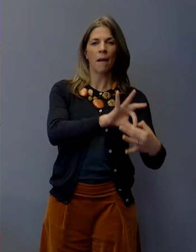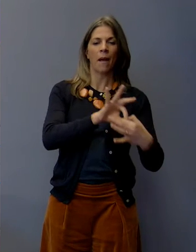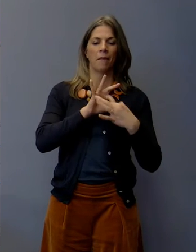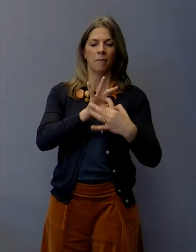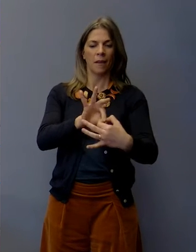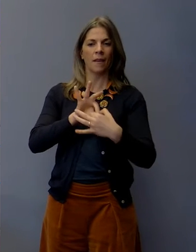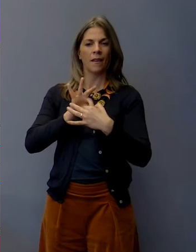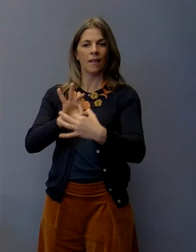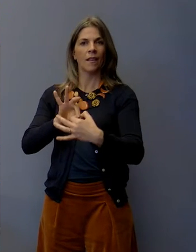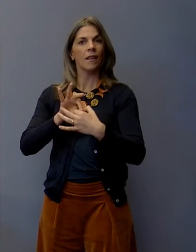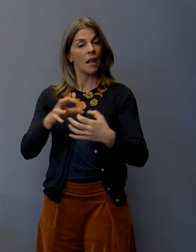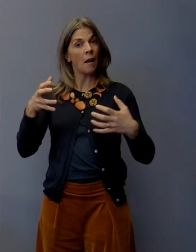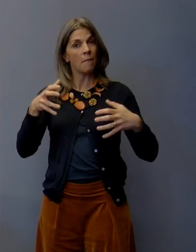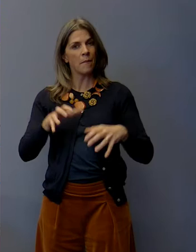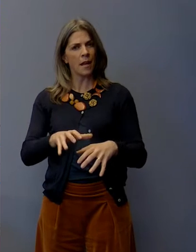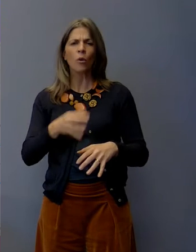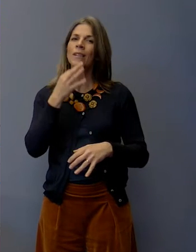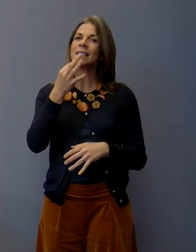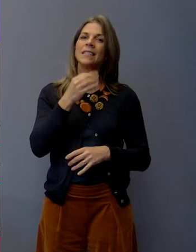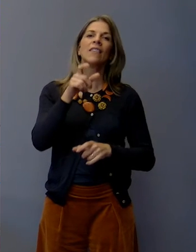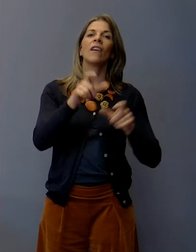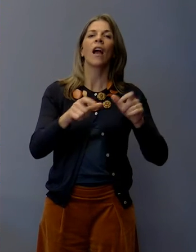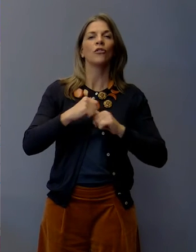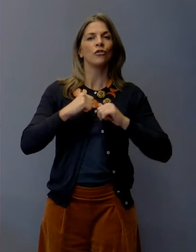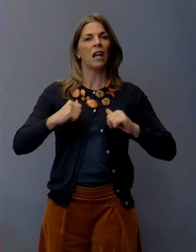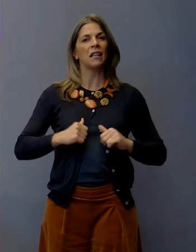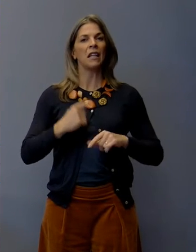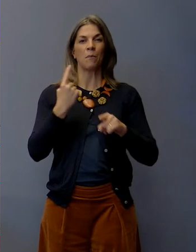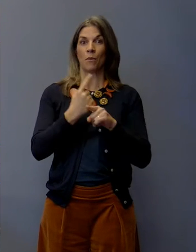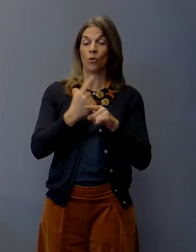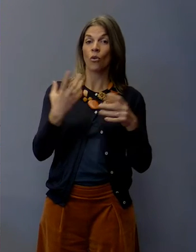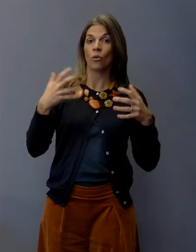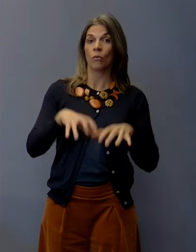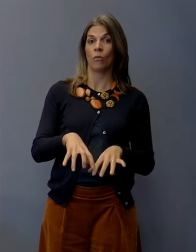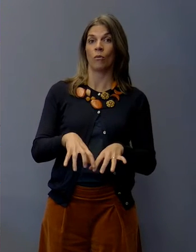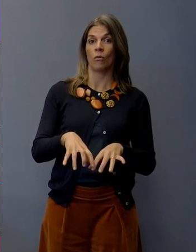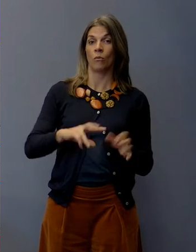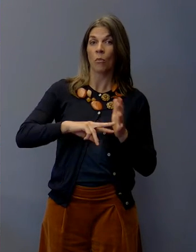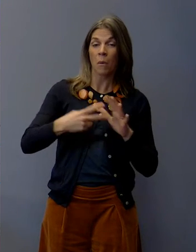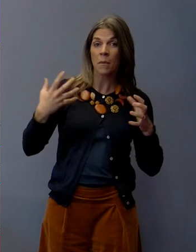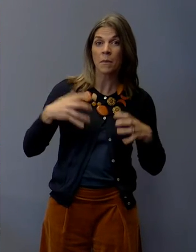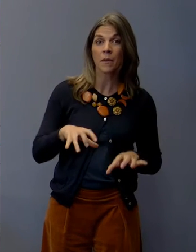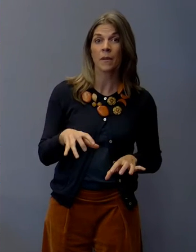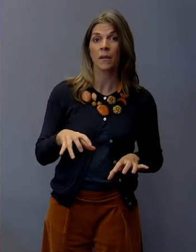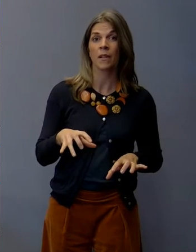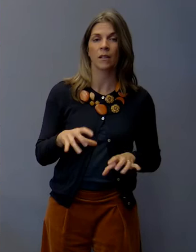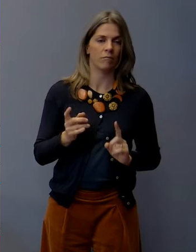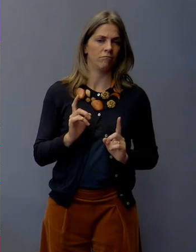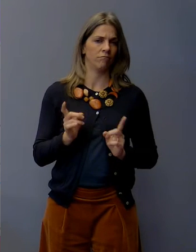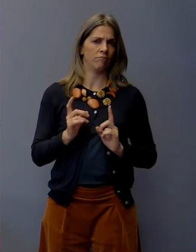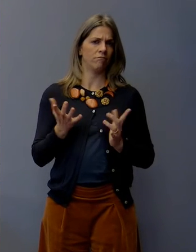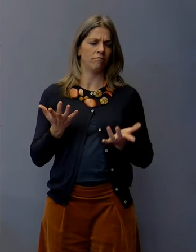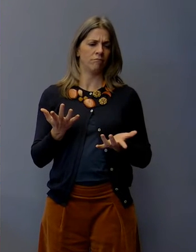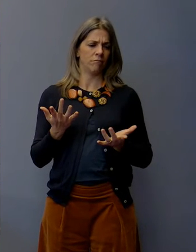le esigenze dei cittadini ci saranno comunque il rischio è che vi renderete conto